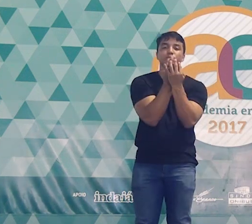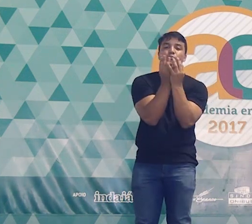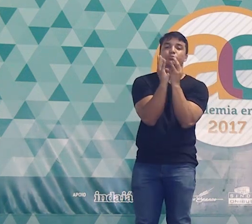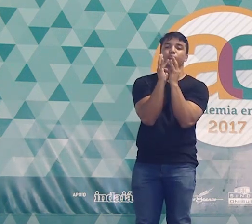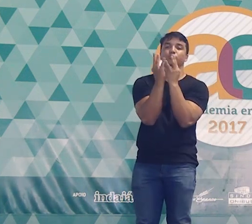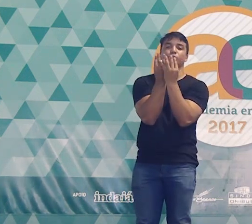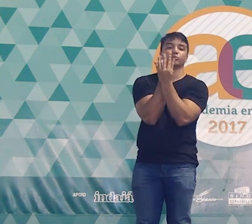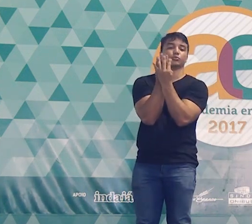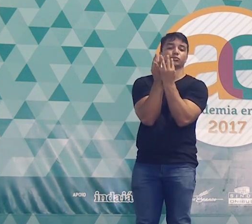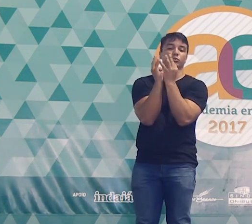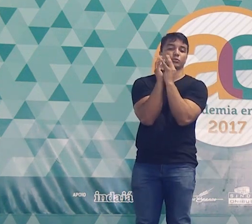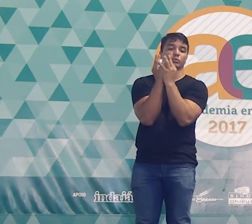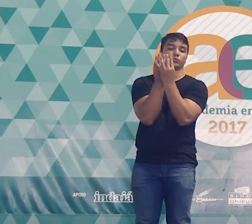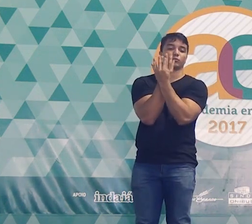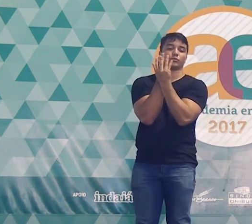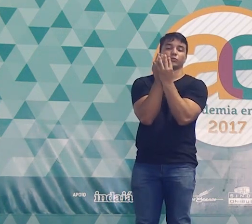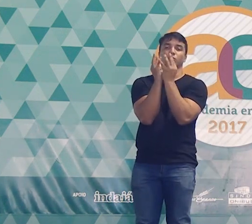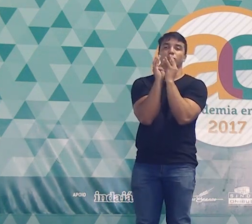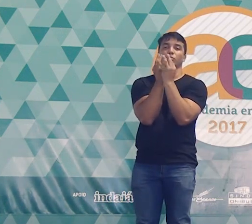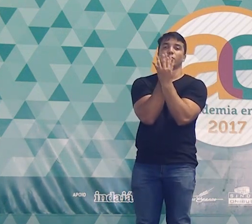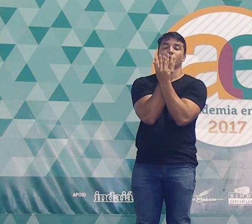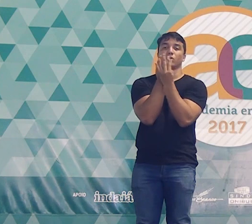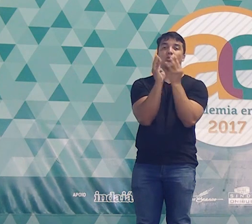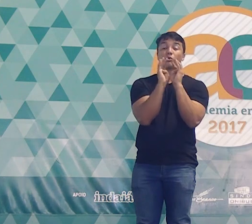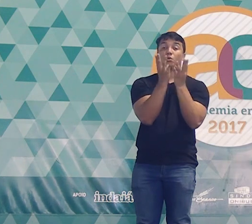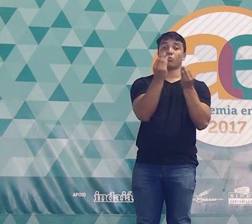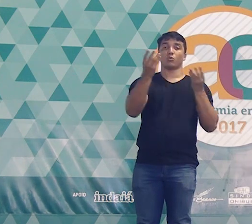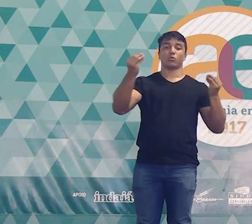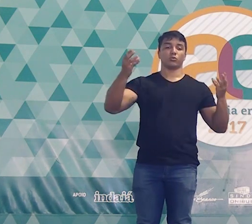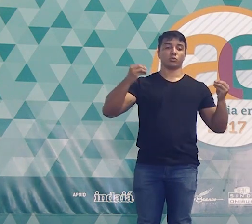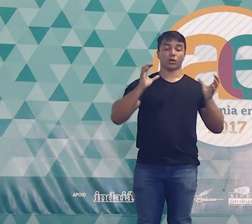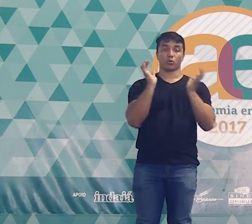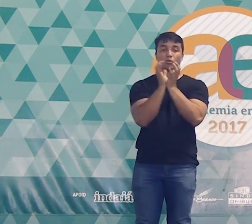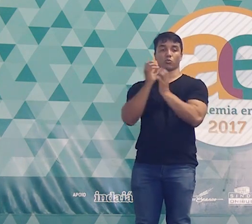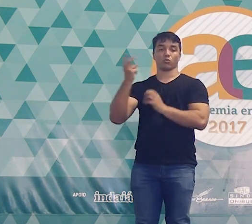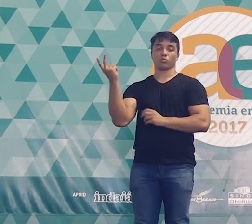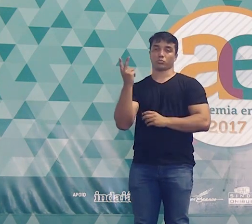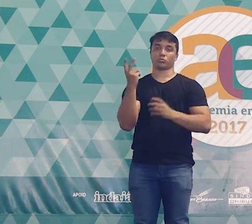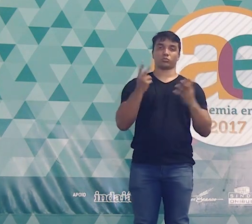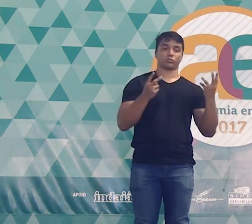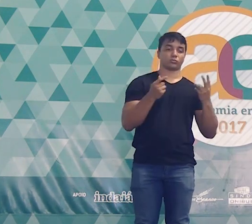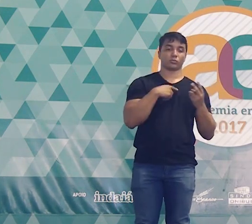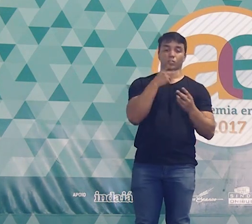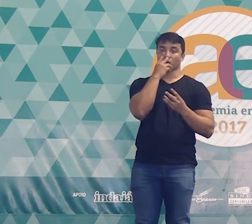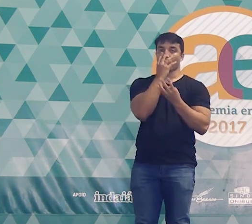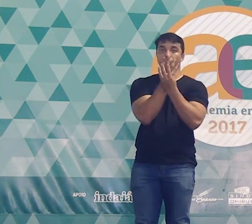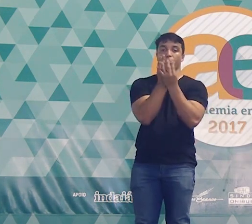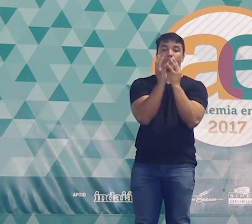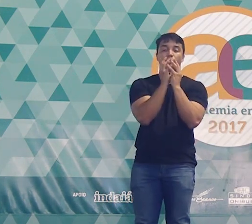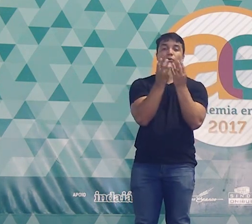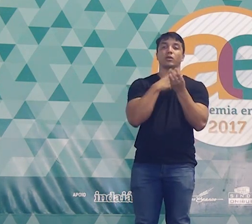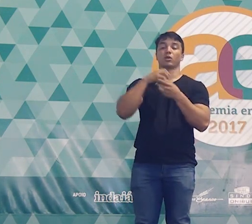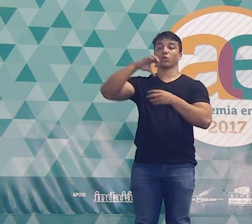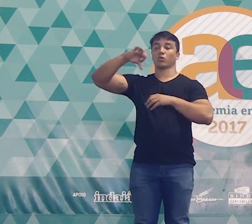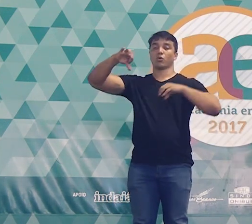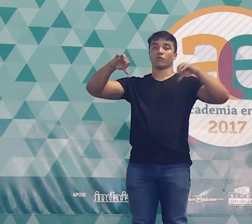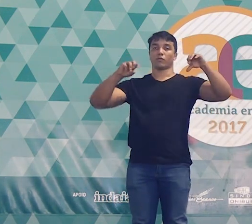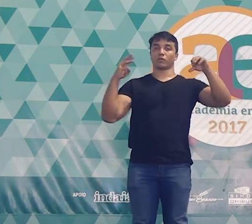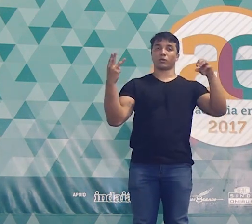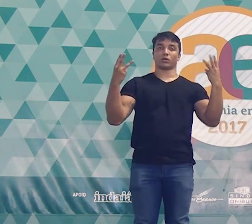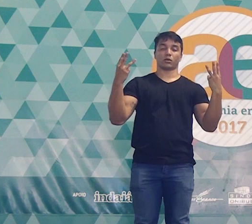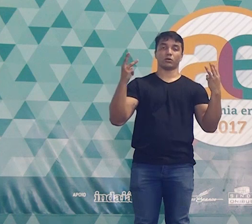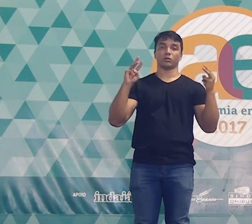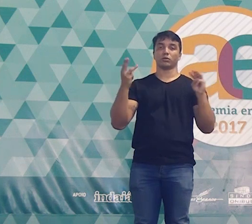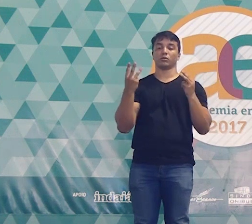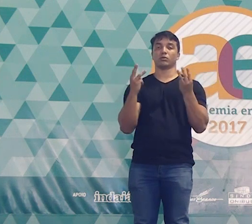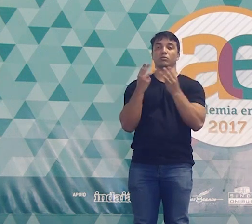um duo, tá certo? São centríolos, são 2 grupos formados em 9 grupos, 3 a 3,